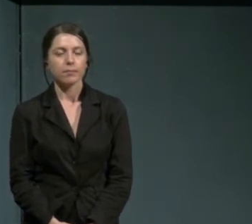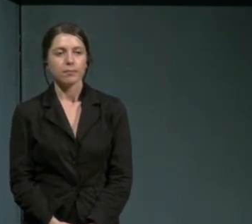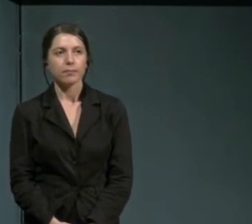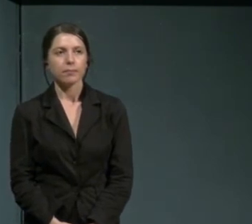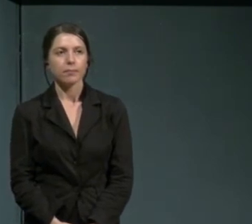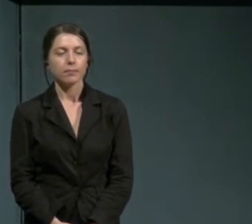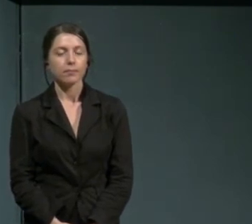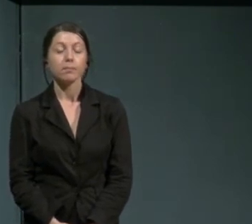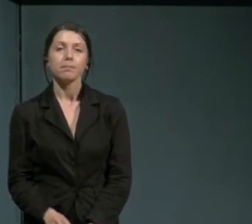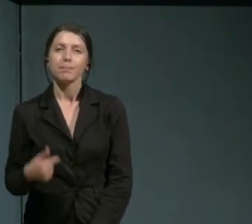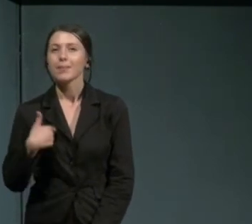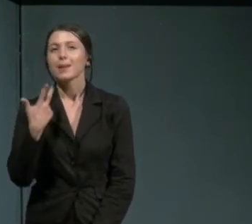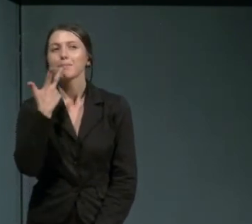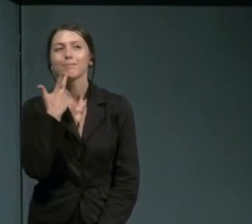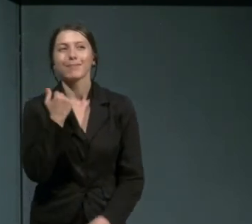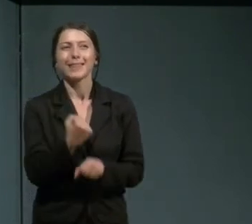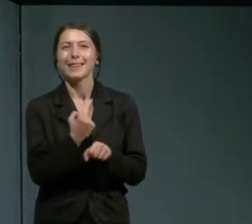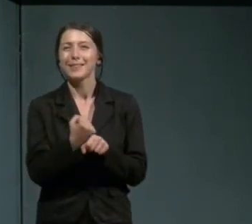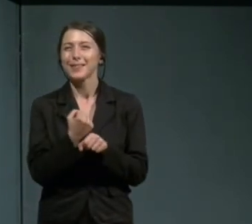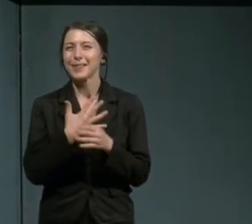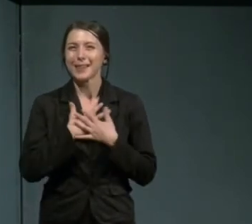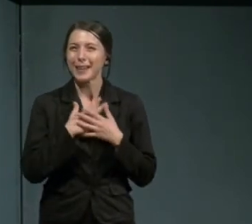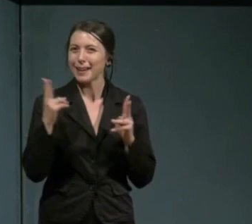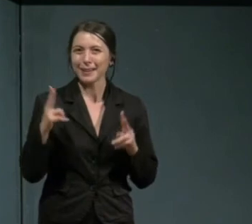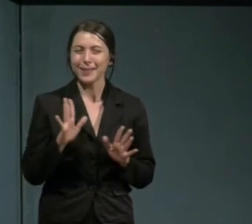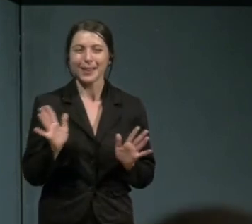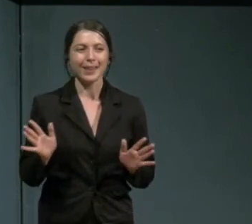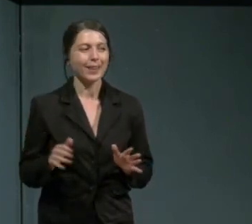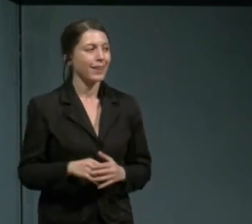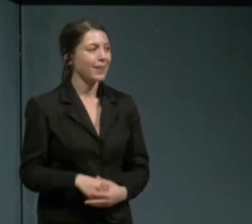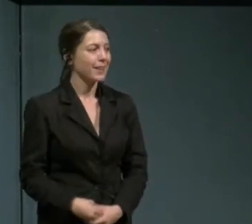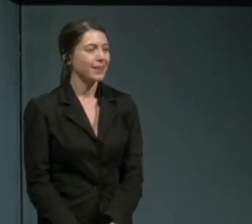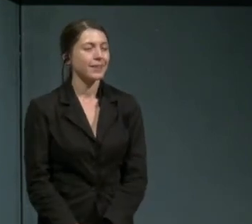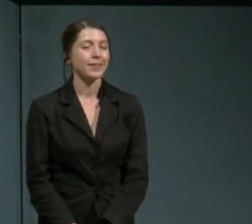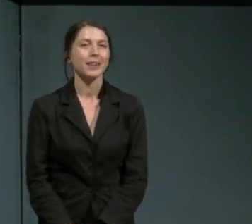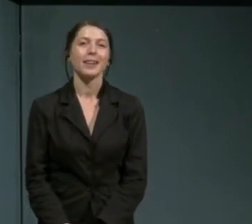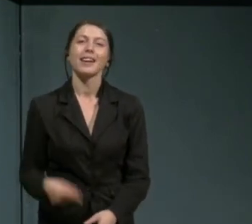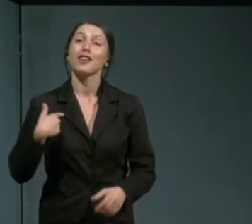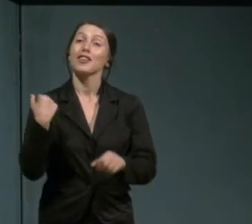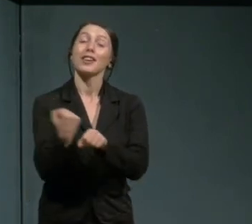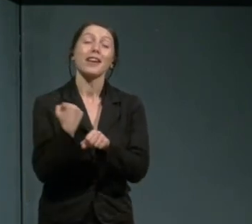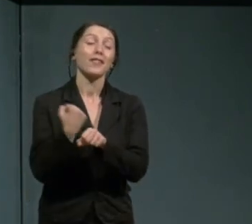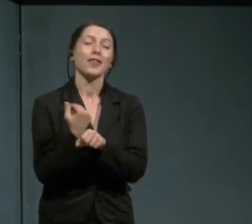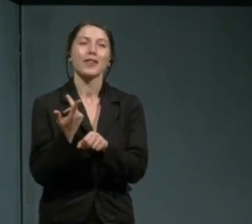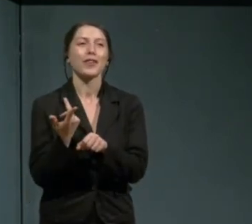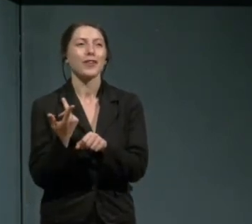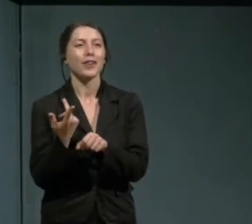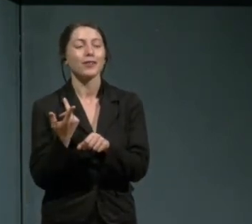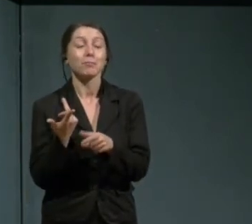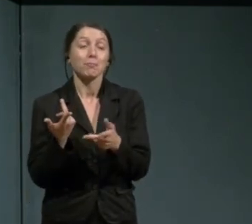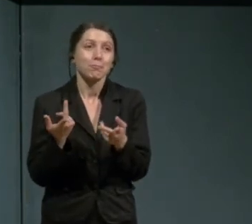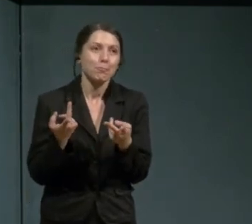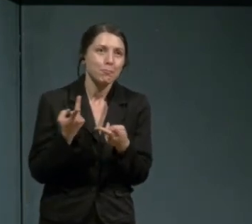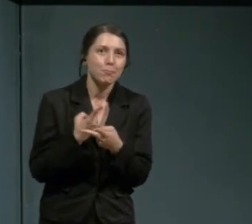a me piace molto lavorare di fatto lavoro il più possibile cerco